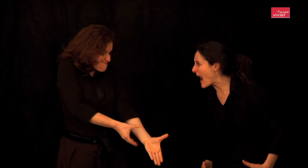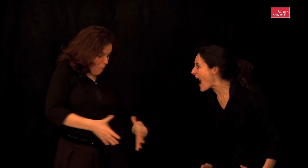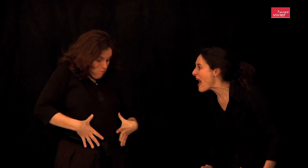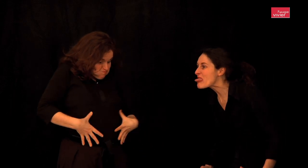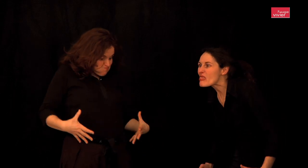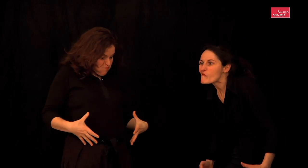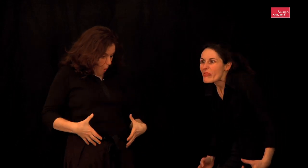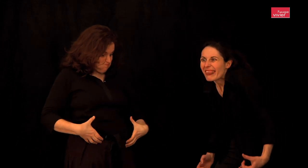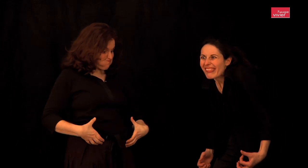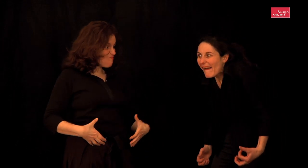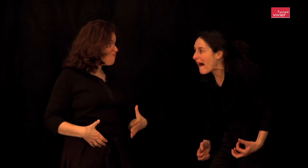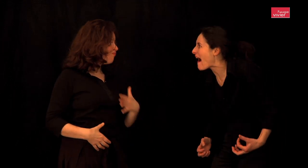gras. Ah.